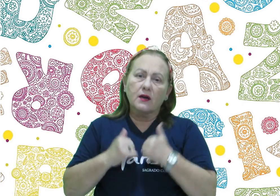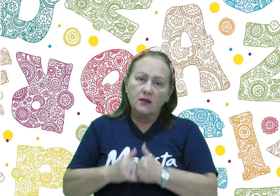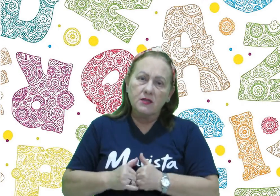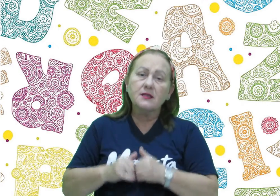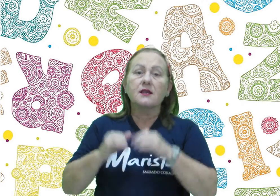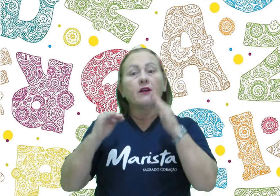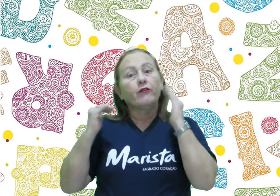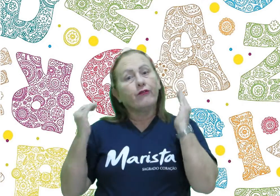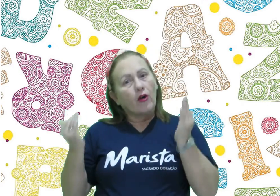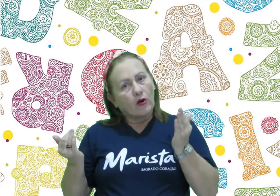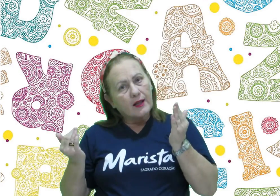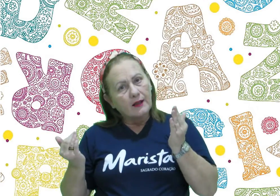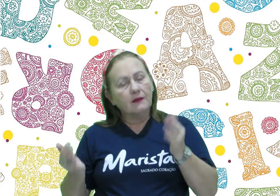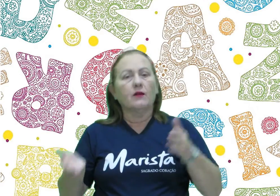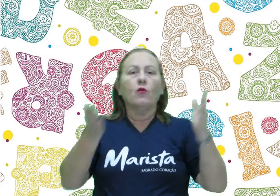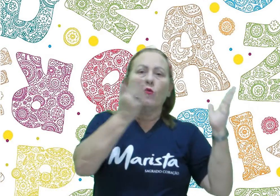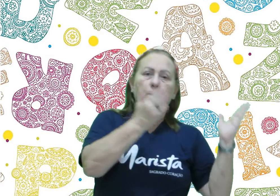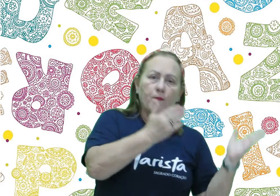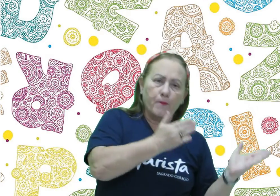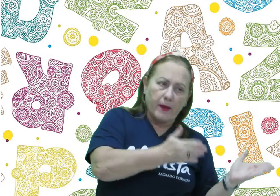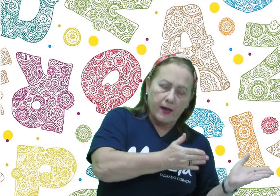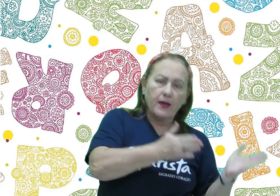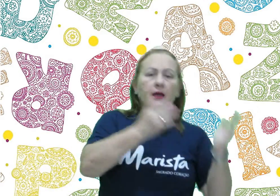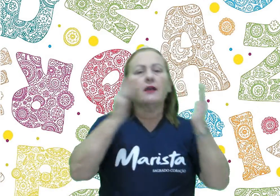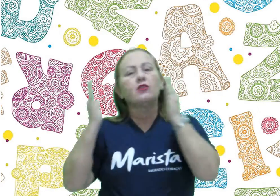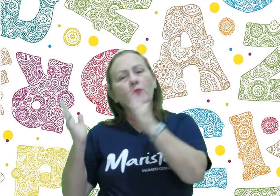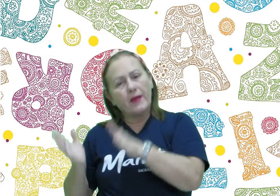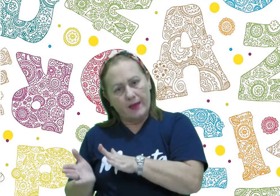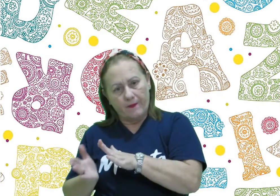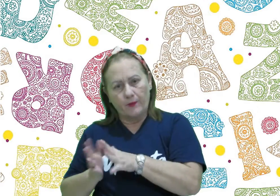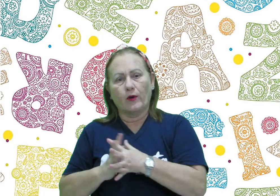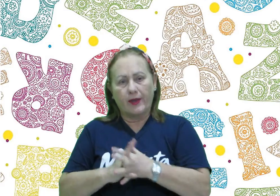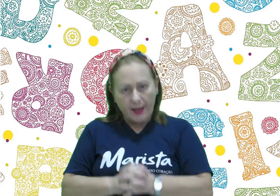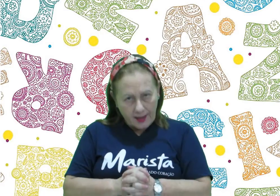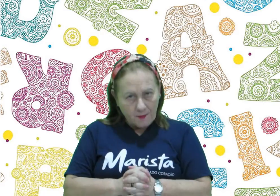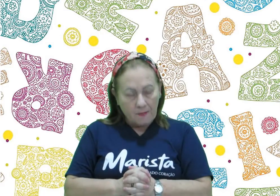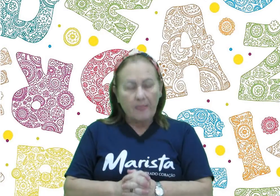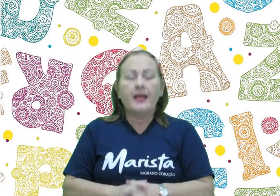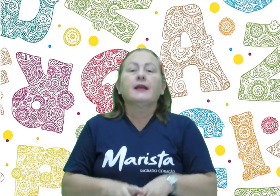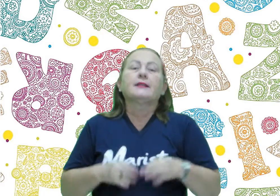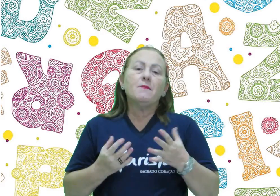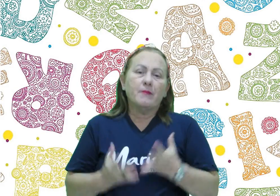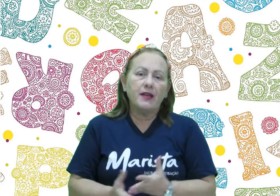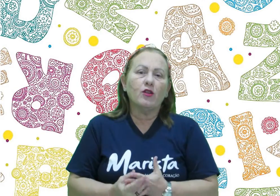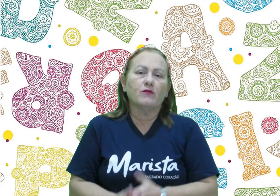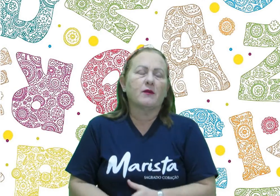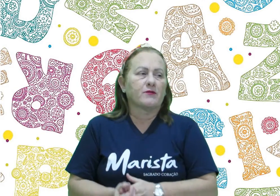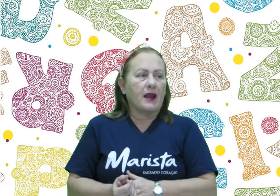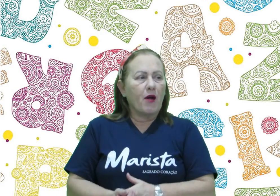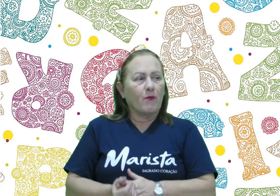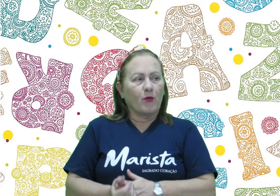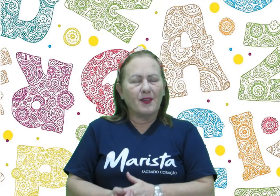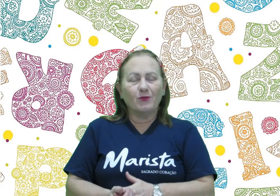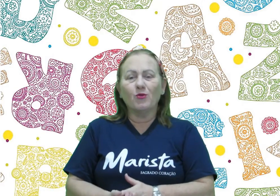consoantes fora o P e o B, ok? Também nós vamos falar um pouquinho do